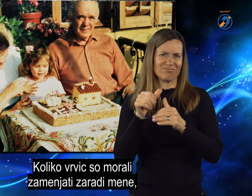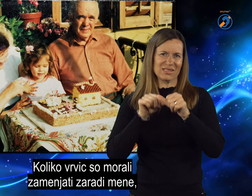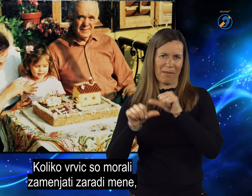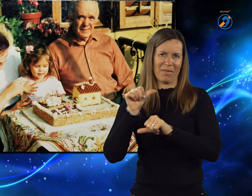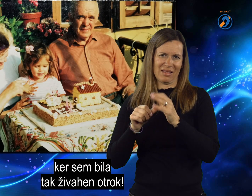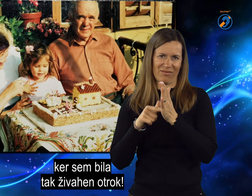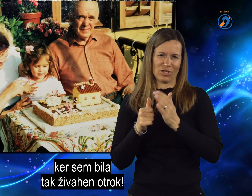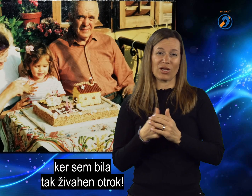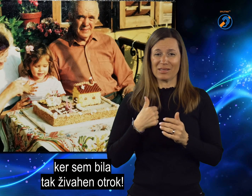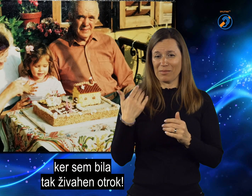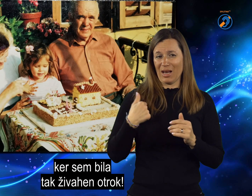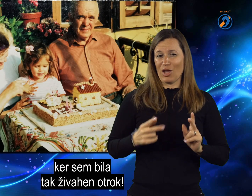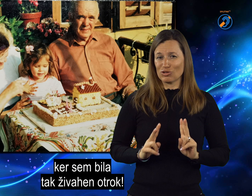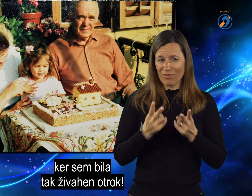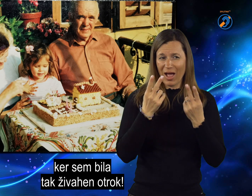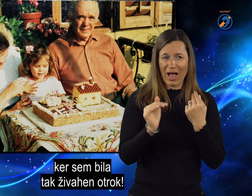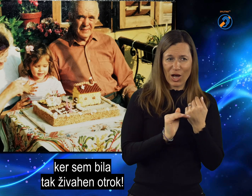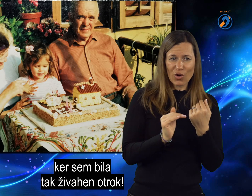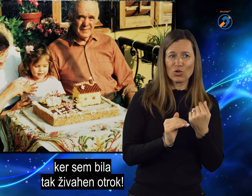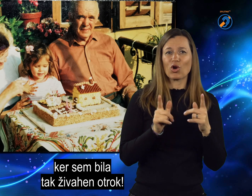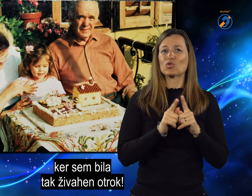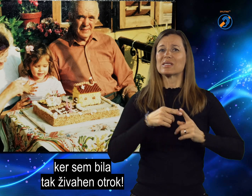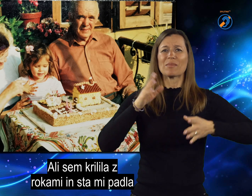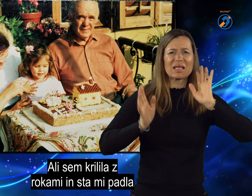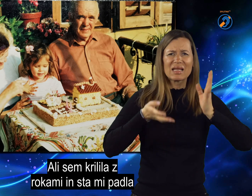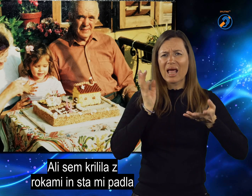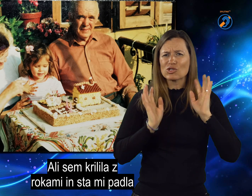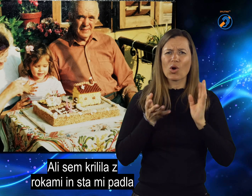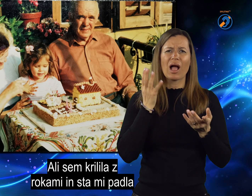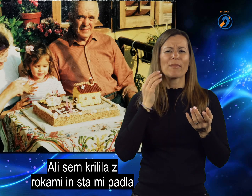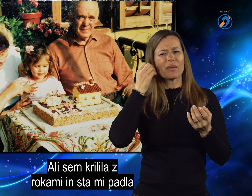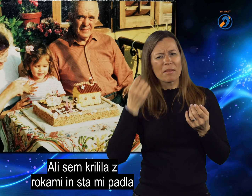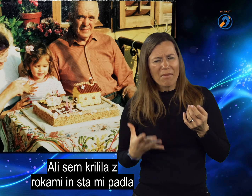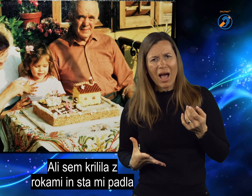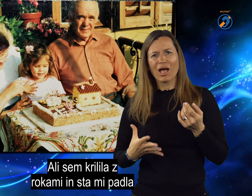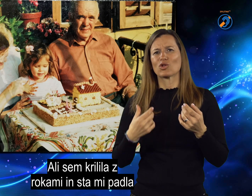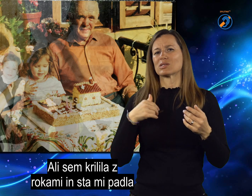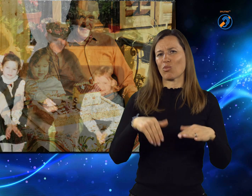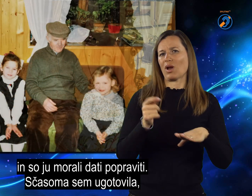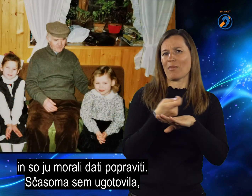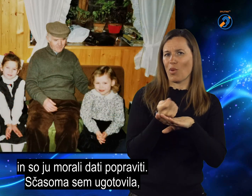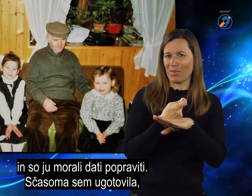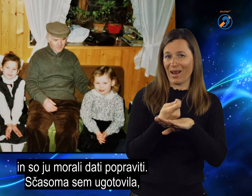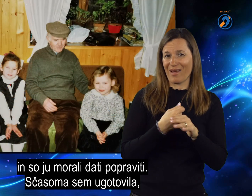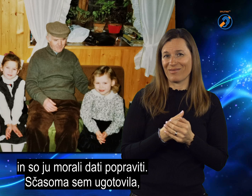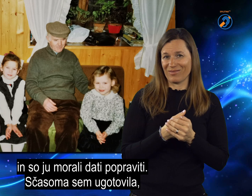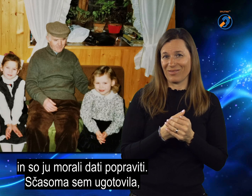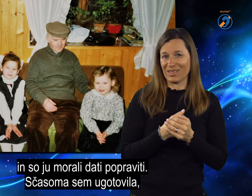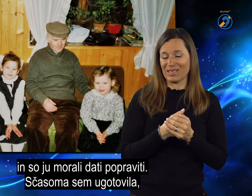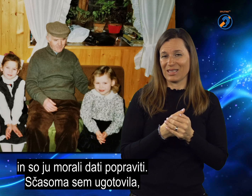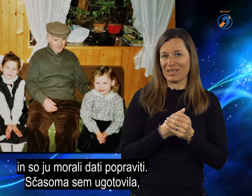mene. Ker se pravi tudi taki živahen otrok, ali sem me krila s rokami in mi padlo in sem mogla to